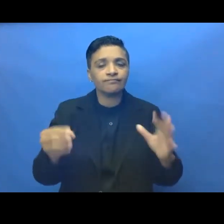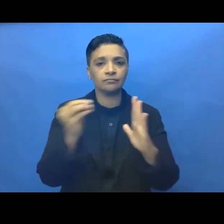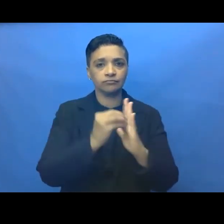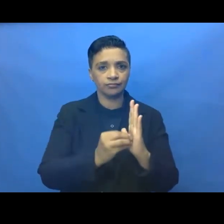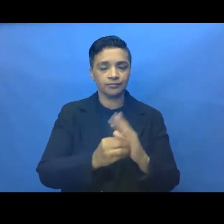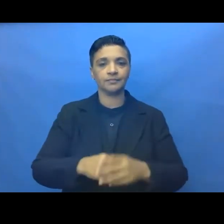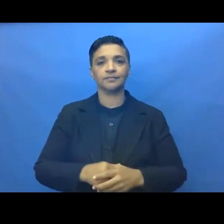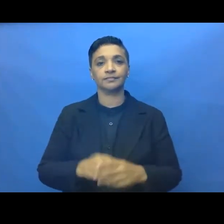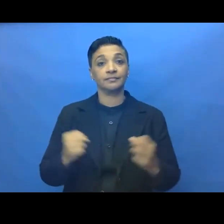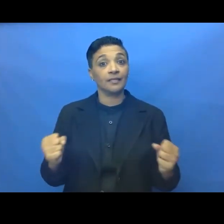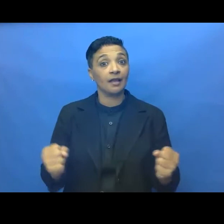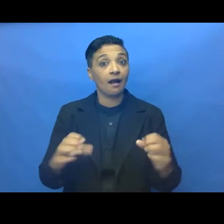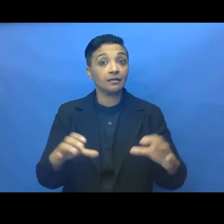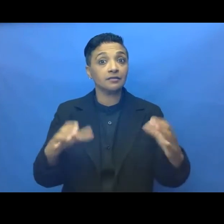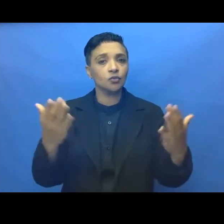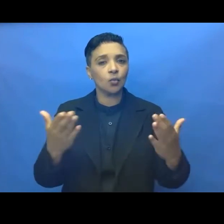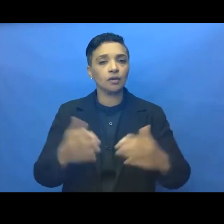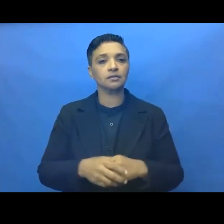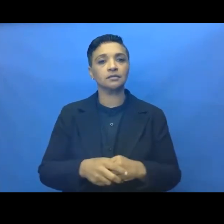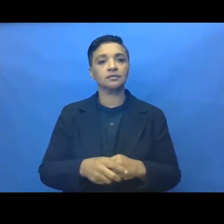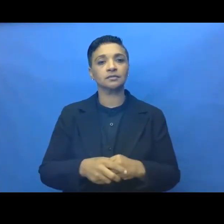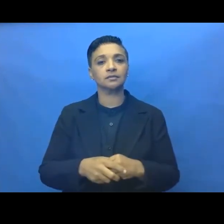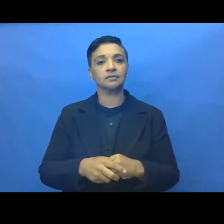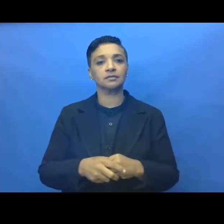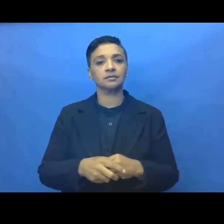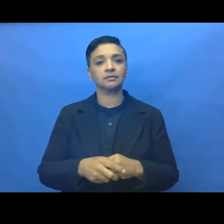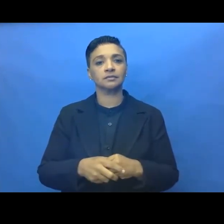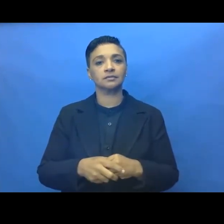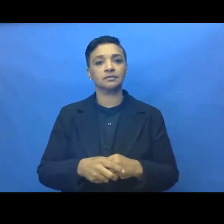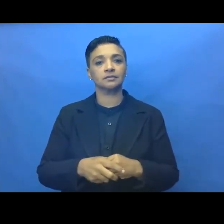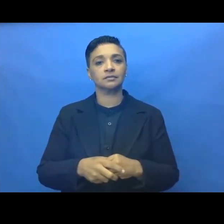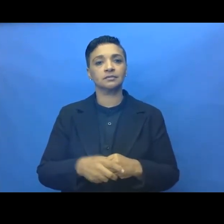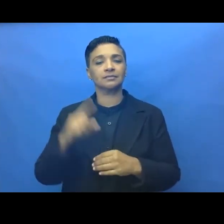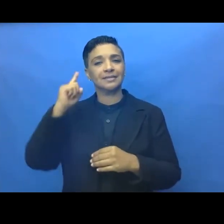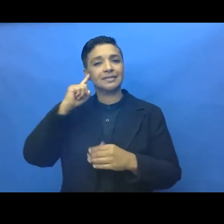leurs droits comme personnes handicapées.